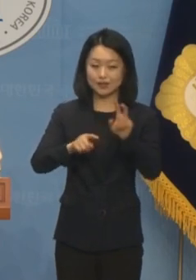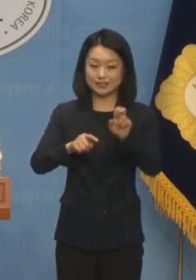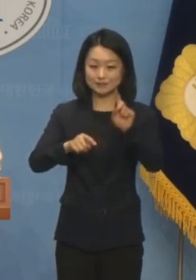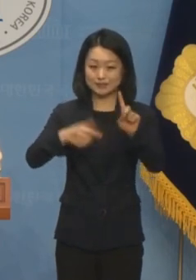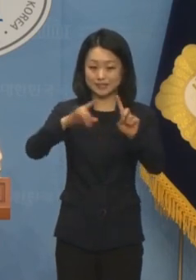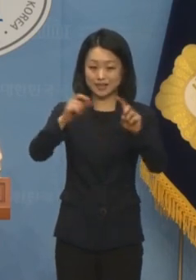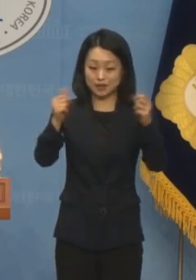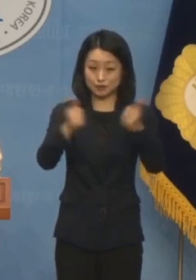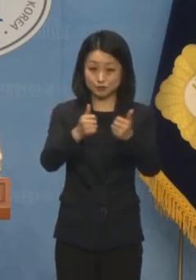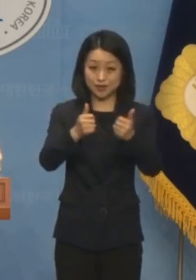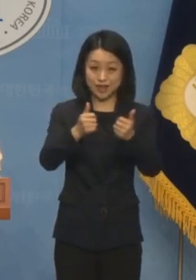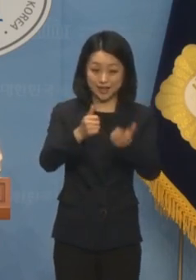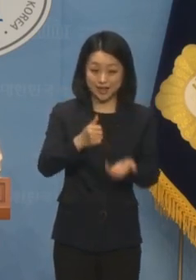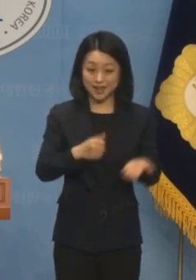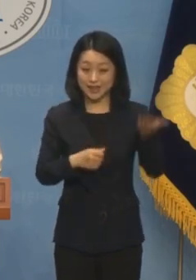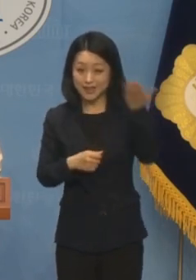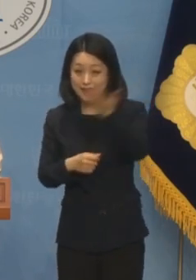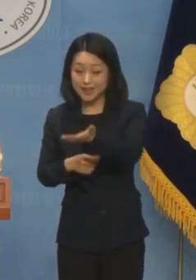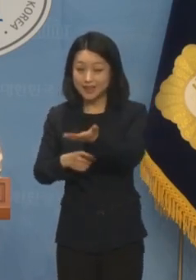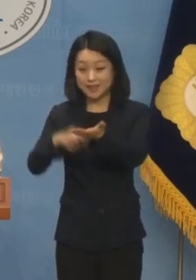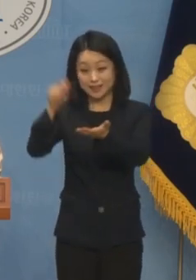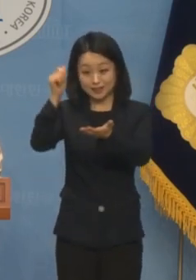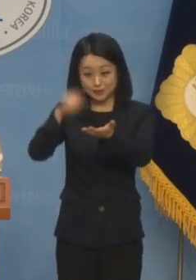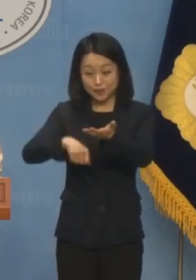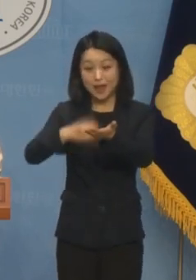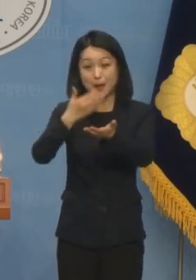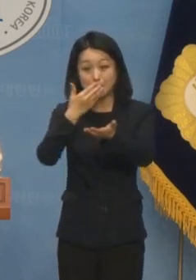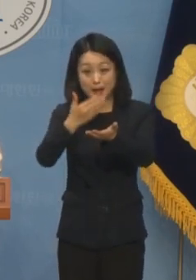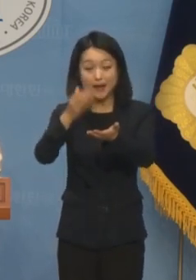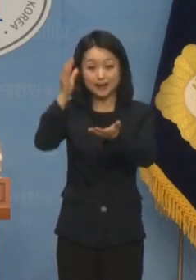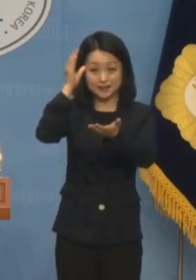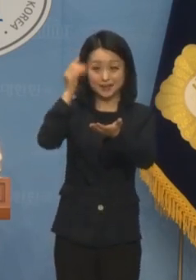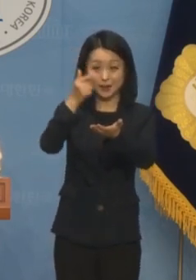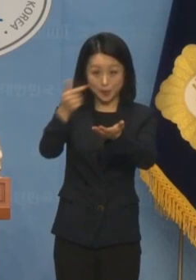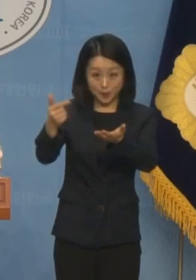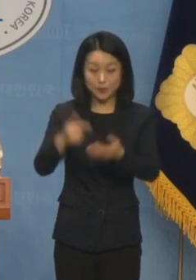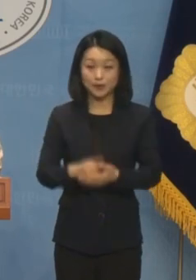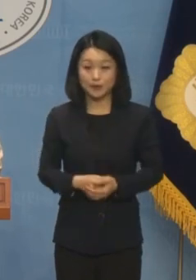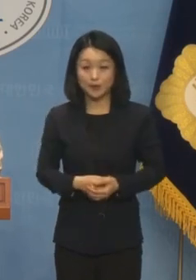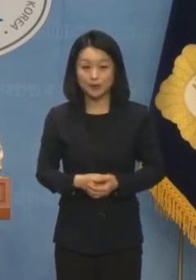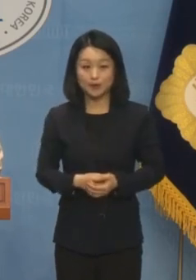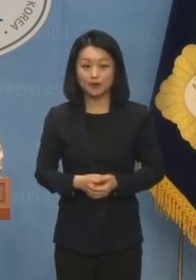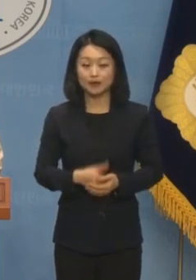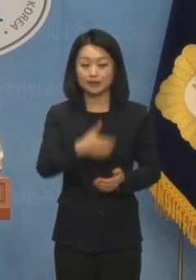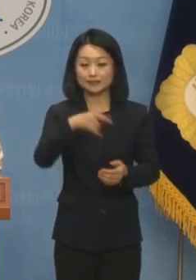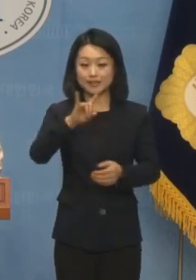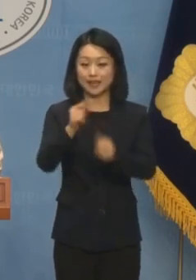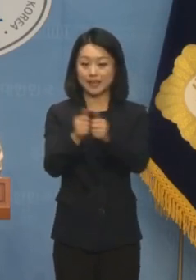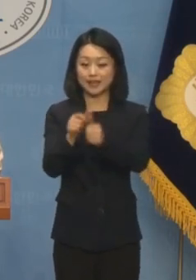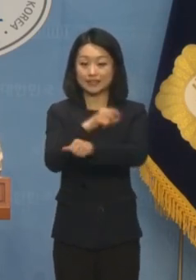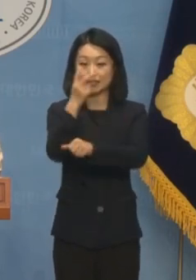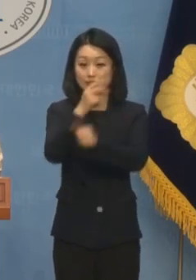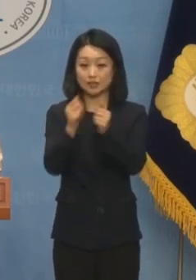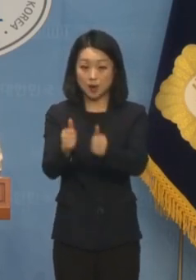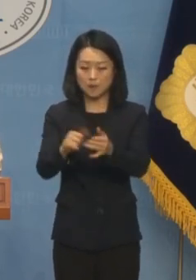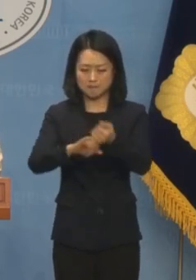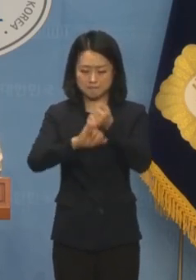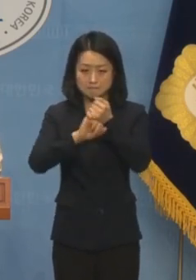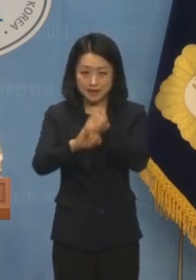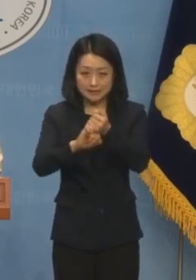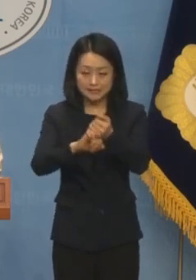전 통과될 가능성이 높기 때문입니다. 최상병 특검은